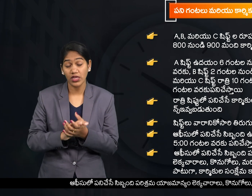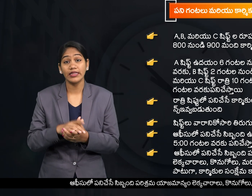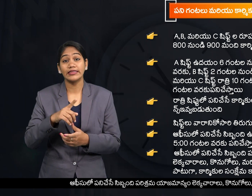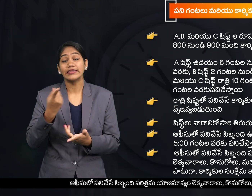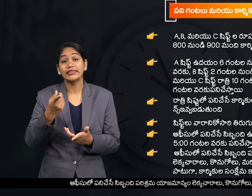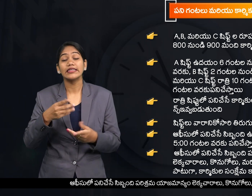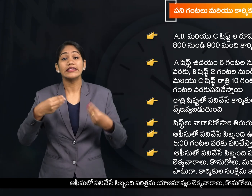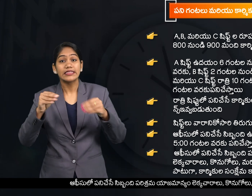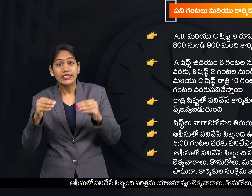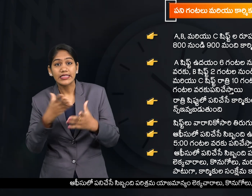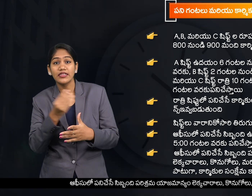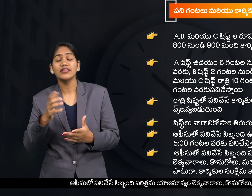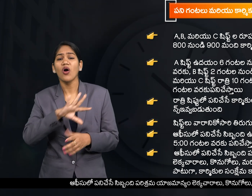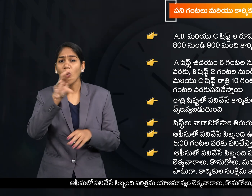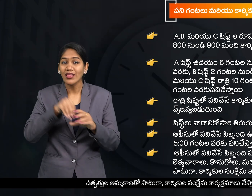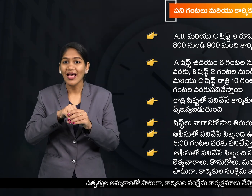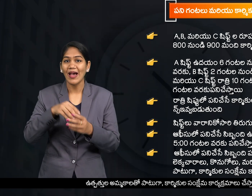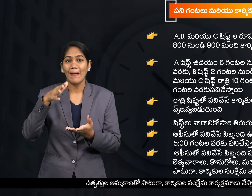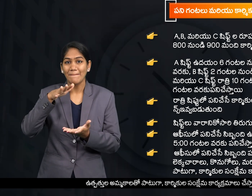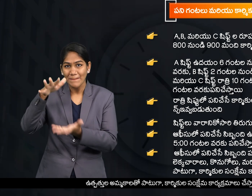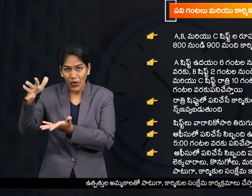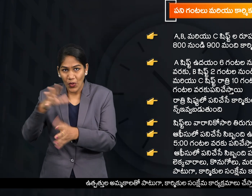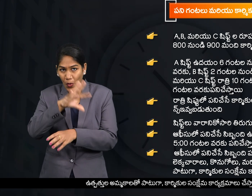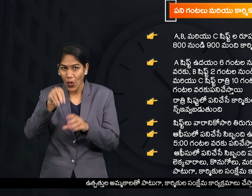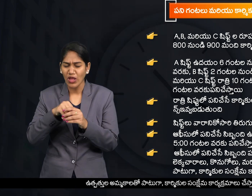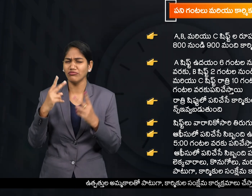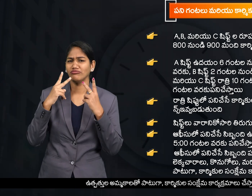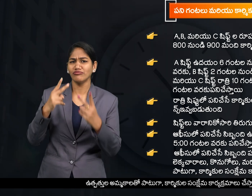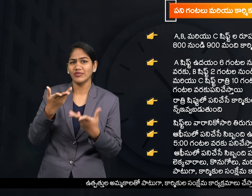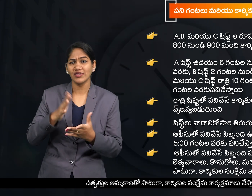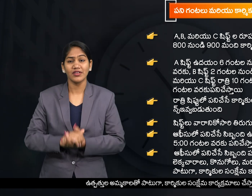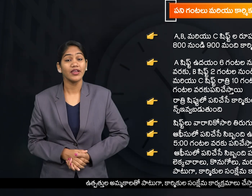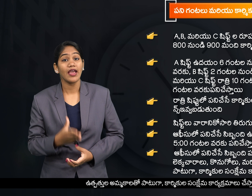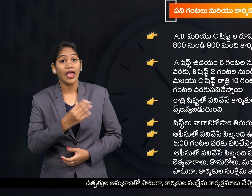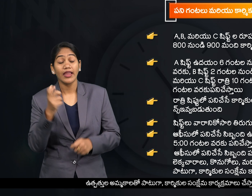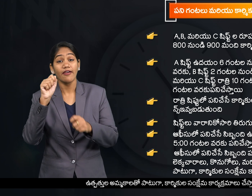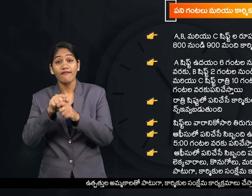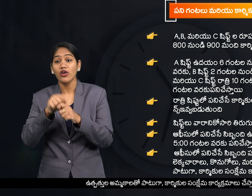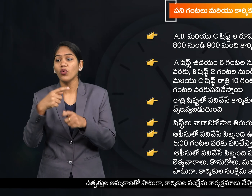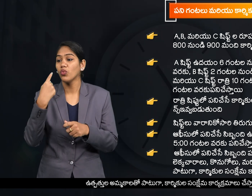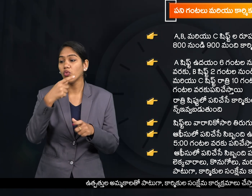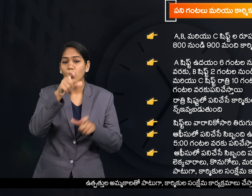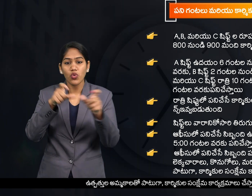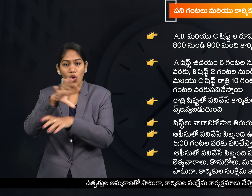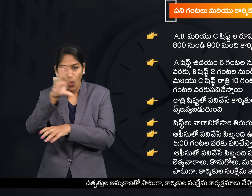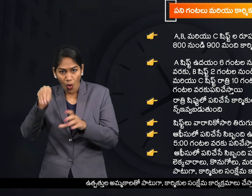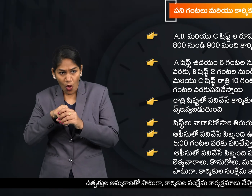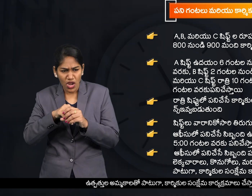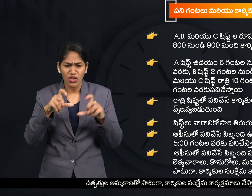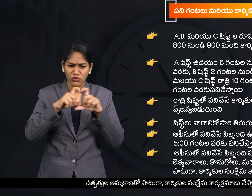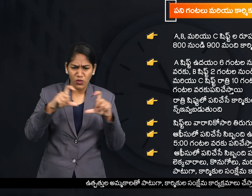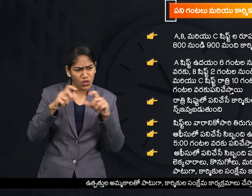లెక్కాచారాలు, కొనుగోలు మరియు ఉత్పత్తుల అమ్మకాలతో పాటు కార్మికుల సంక్షేమ కార్యక్రమాలు చేస్తారు.